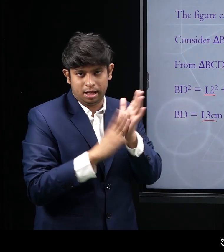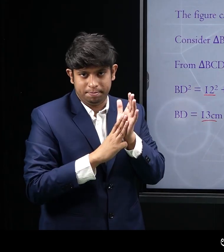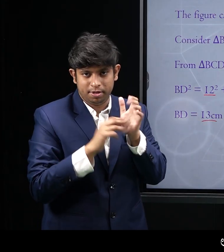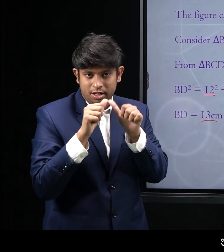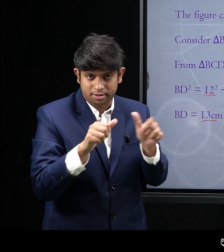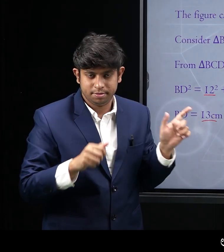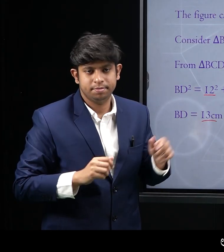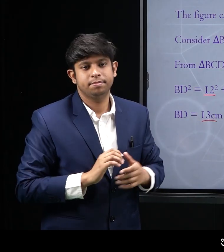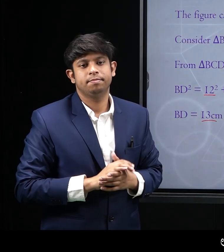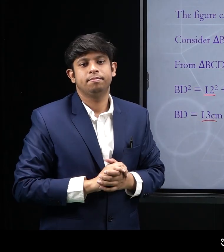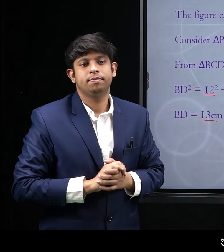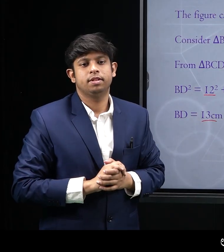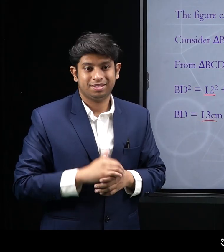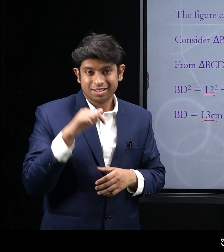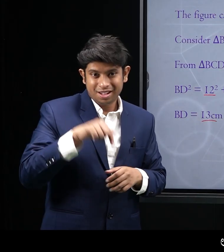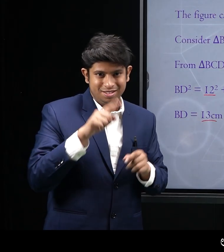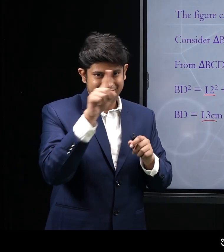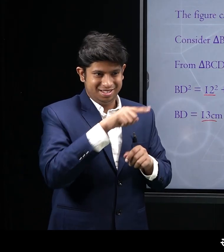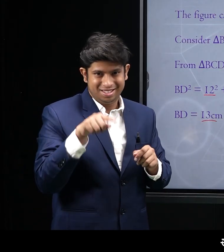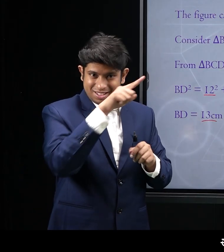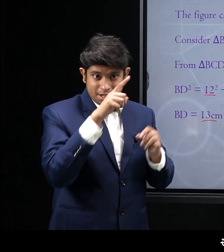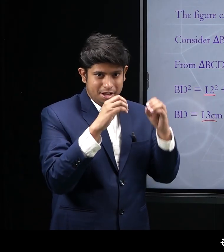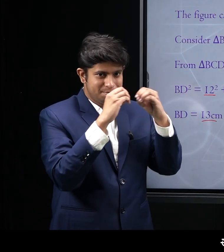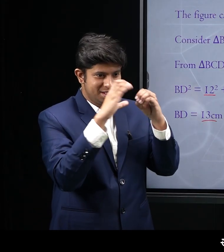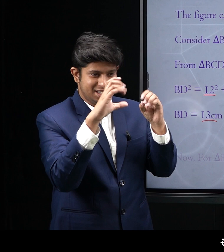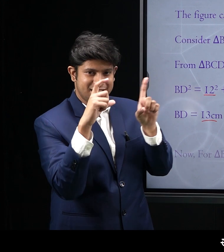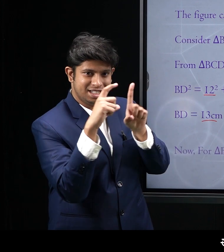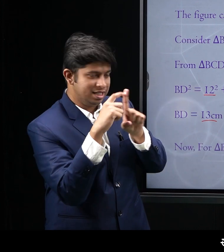ಆದ್ದರಿಂದ BD ಇಸ್ ಈಕ್ವಲ್ ಟು 13 ಸೆಂಟಿಮೀಟರ್. ಈ ತ್ರಿಕೋನ BCDಗಾಗಿ